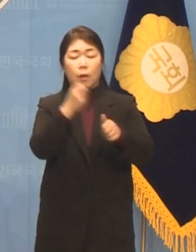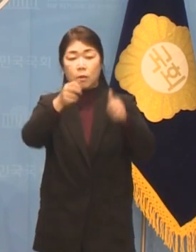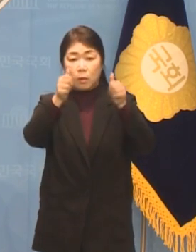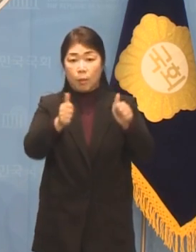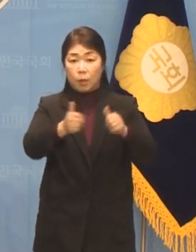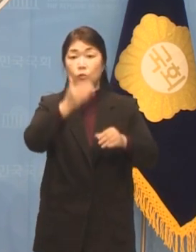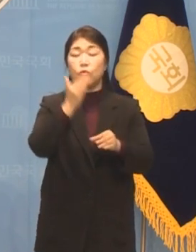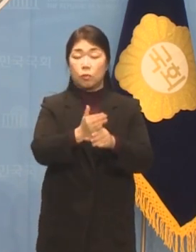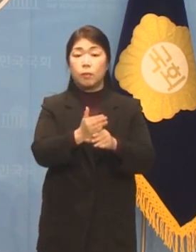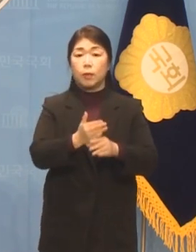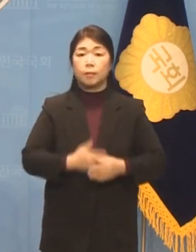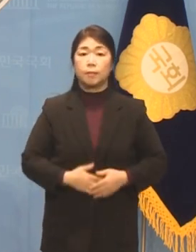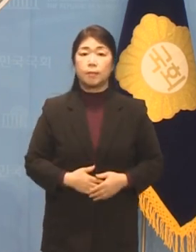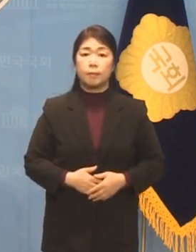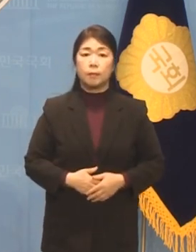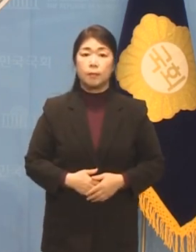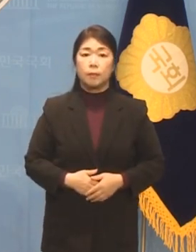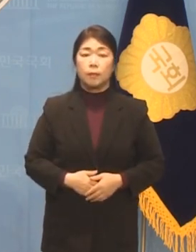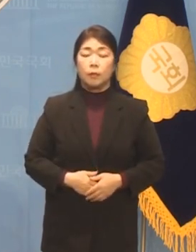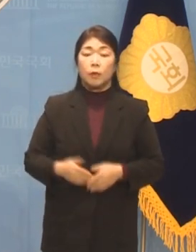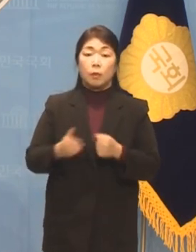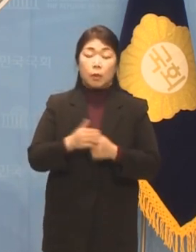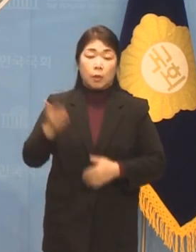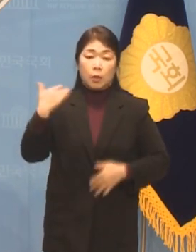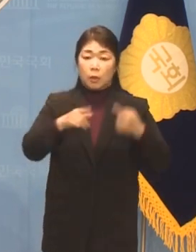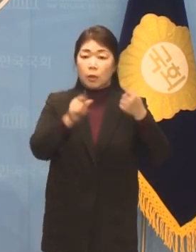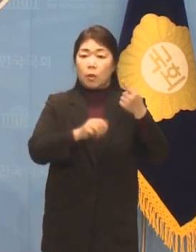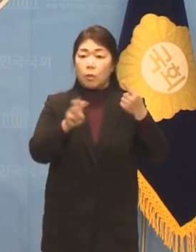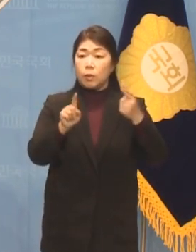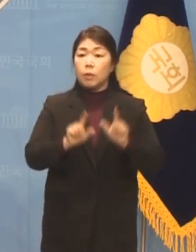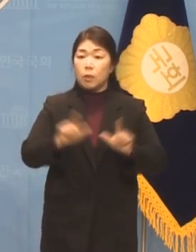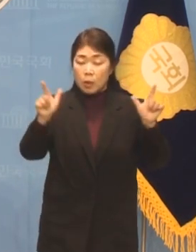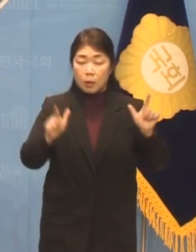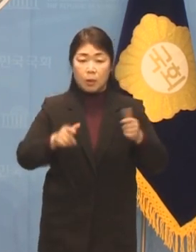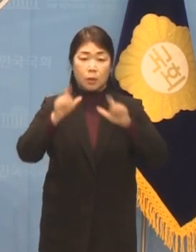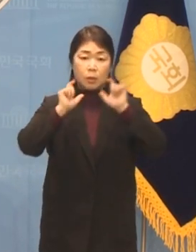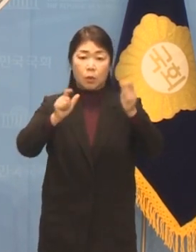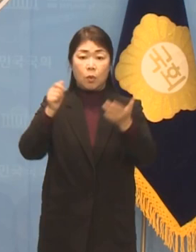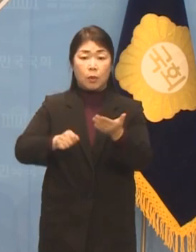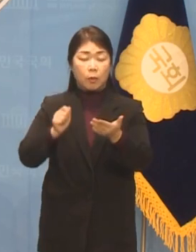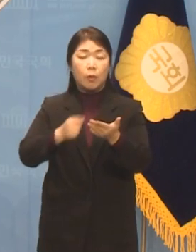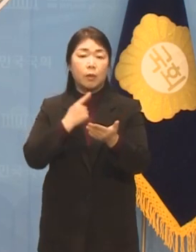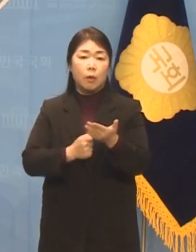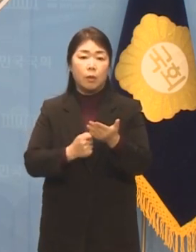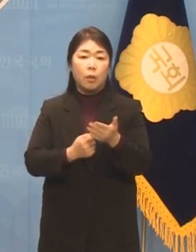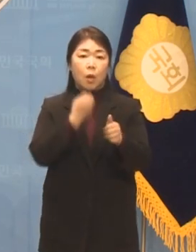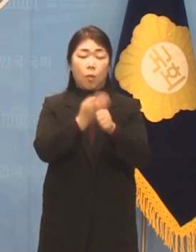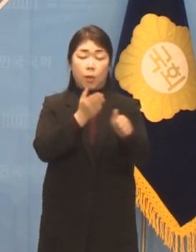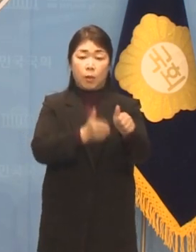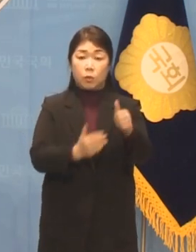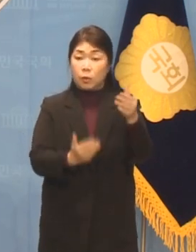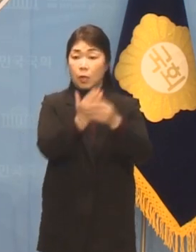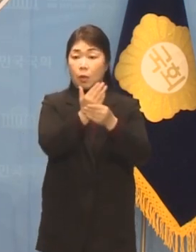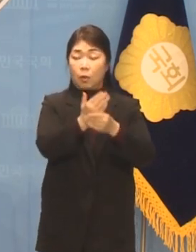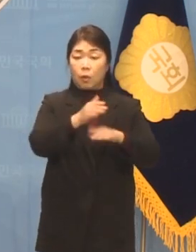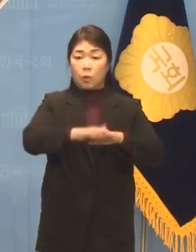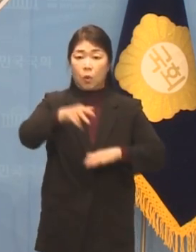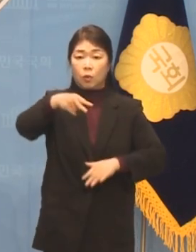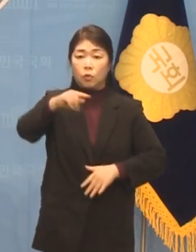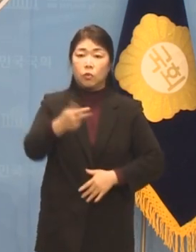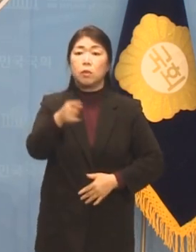진행 중이기도 합니다. 그래서 지난 1월 31일 날 선고됐던 고발사주 사건 손준성 검사에